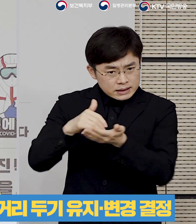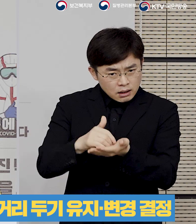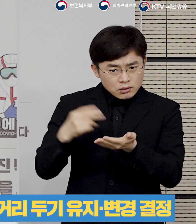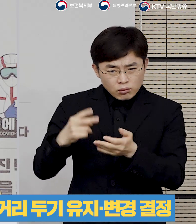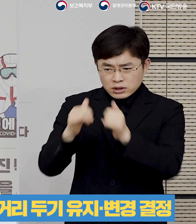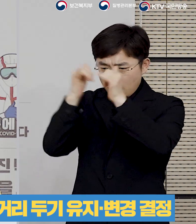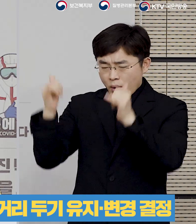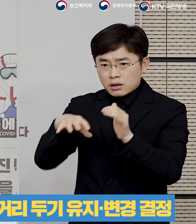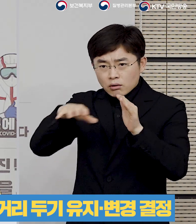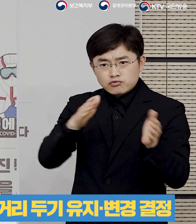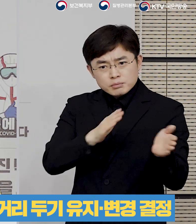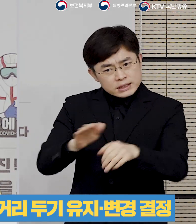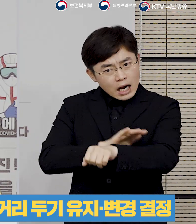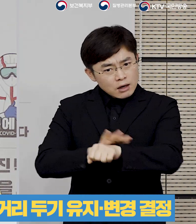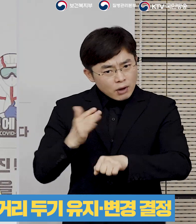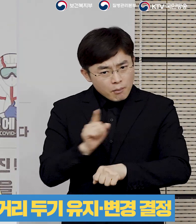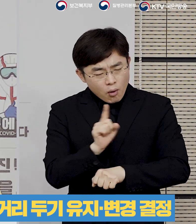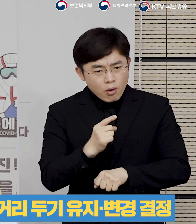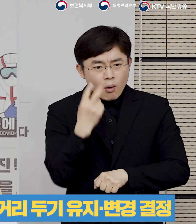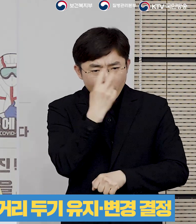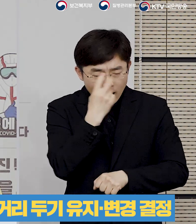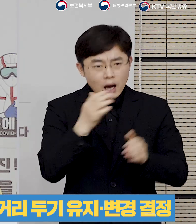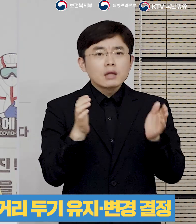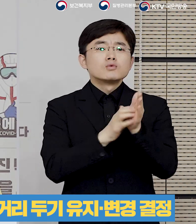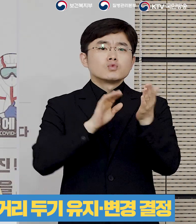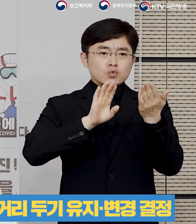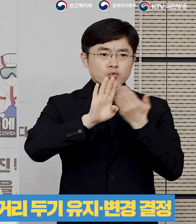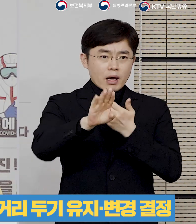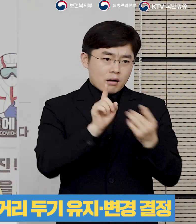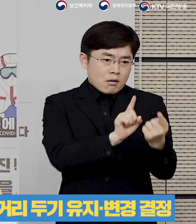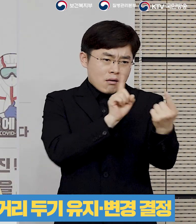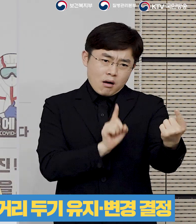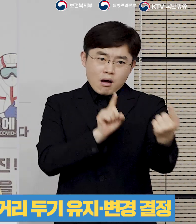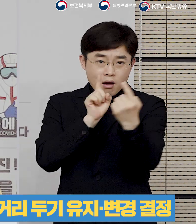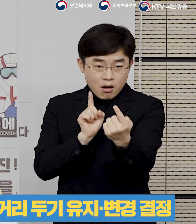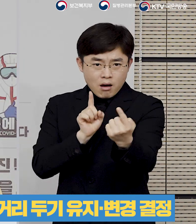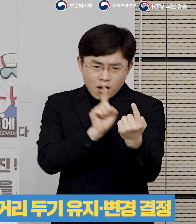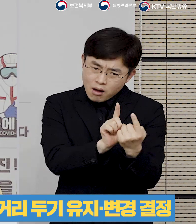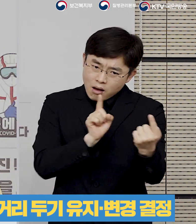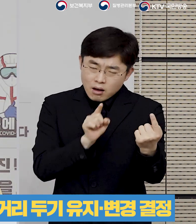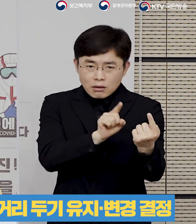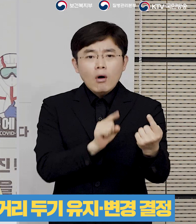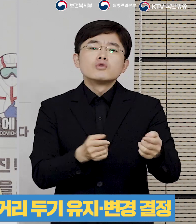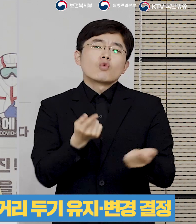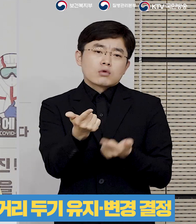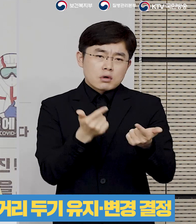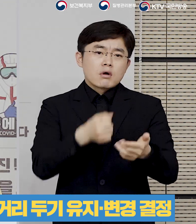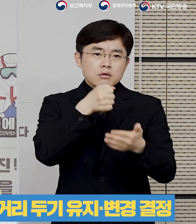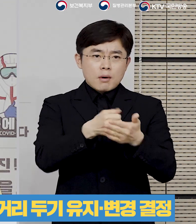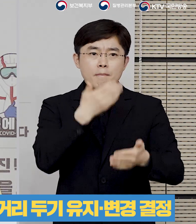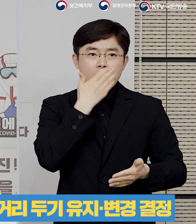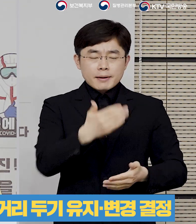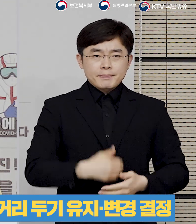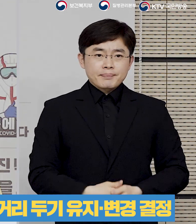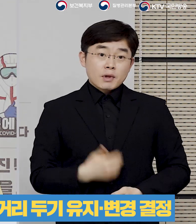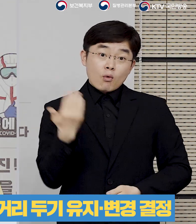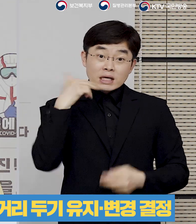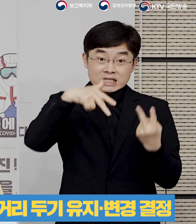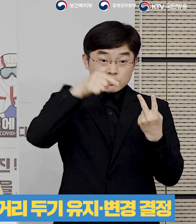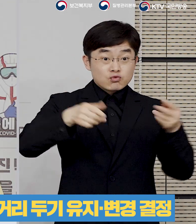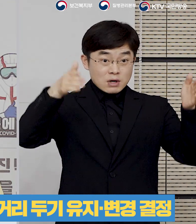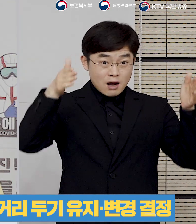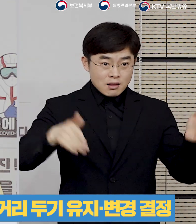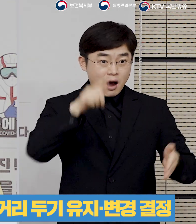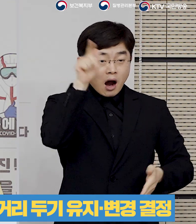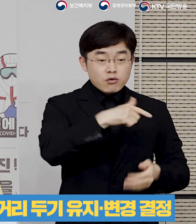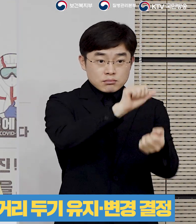우리 사회의 준비 사항 등을 종합적으로 고려하여 거리두기 단계의 유지 및 변경을 결정하게 됩니다.